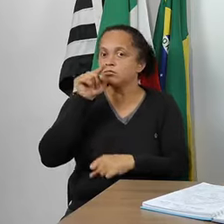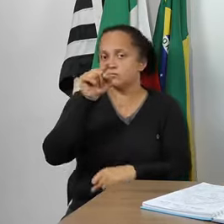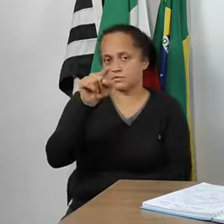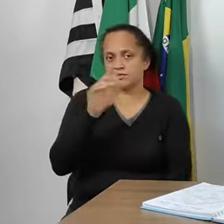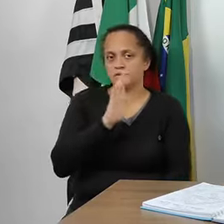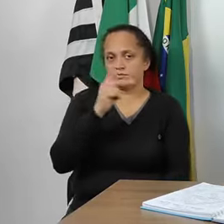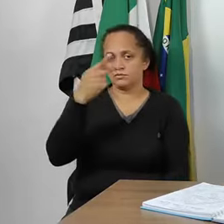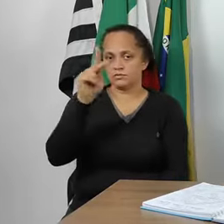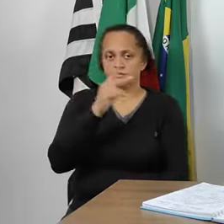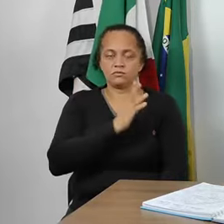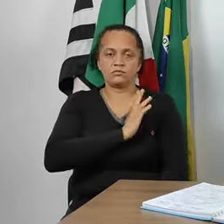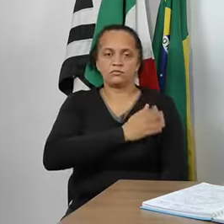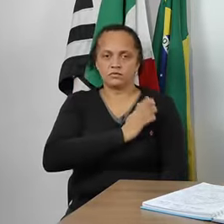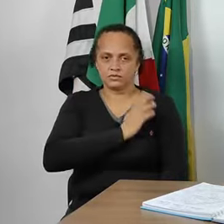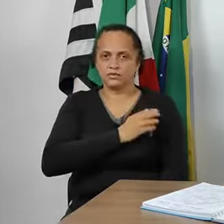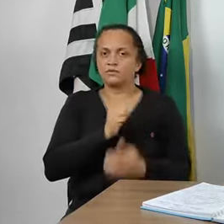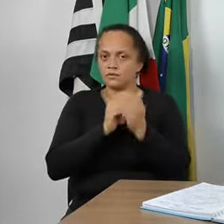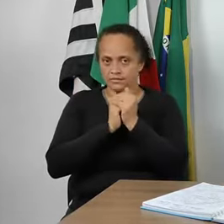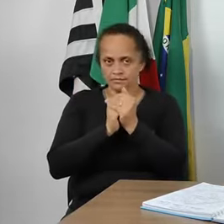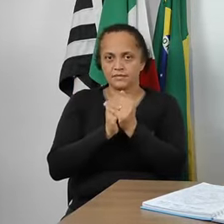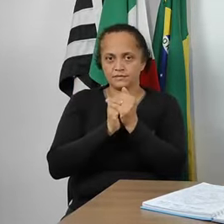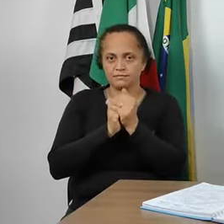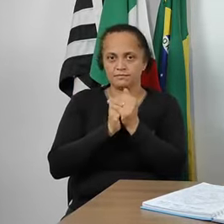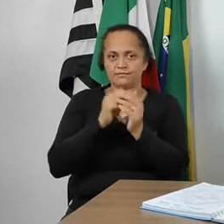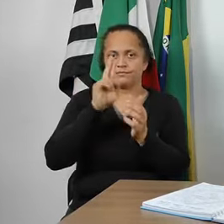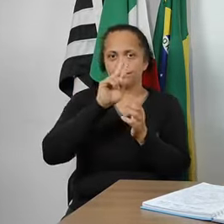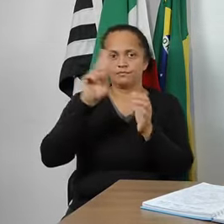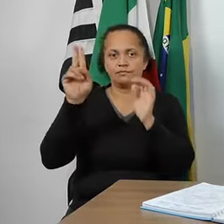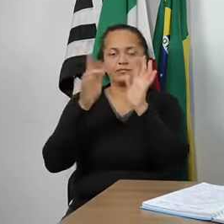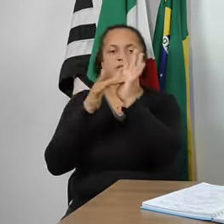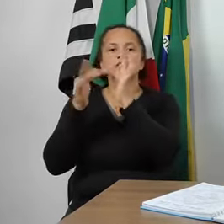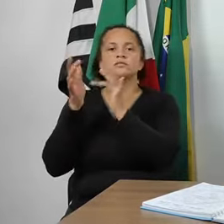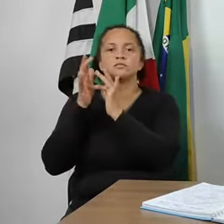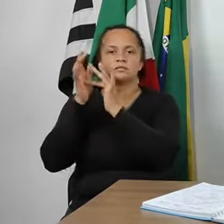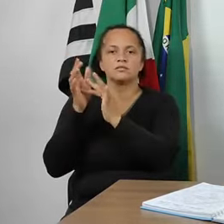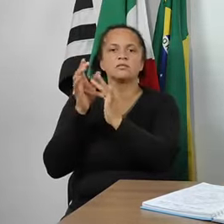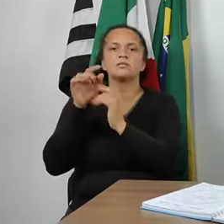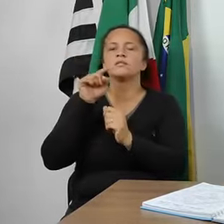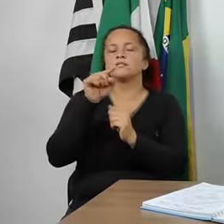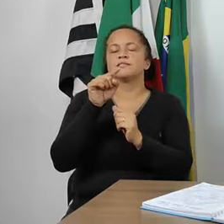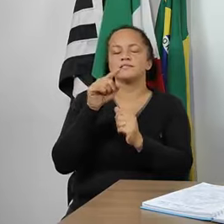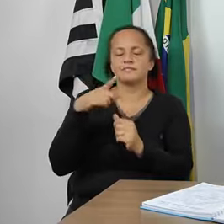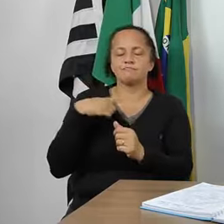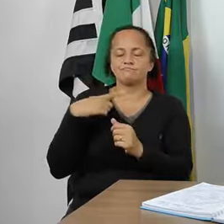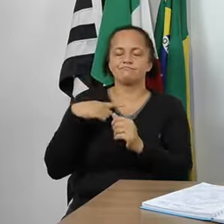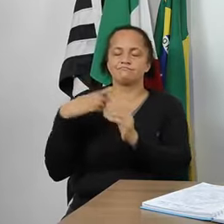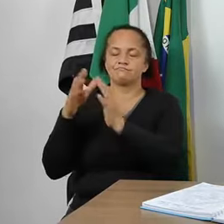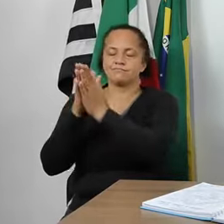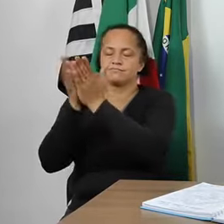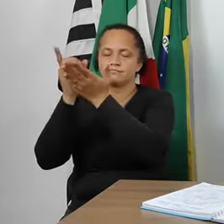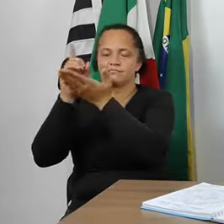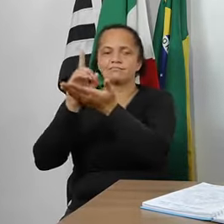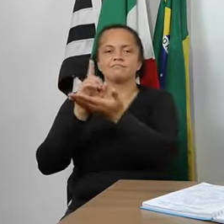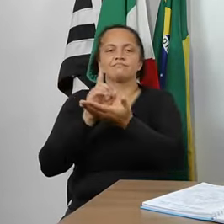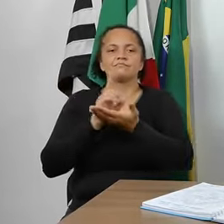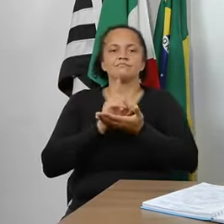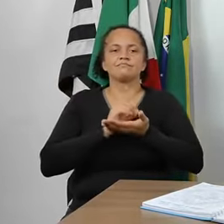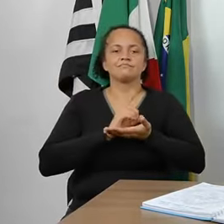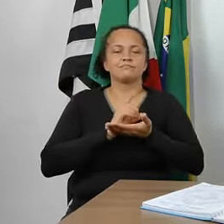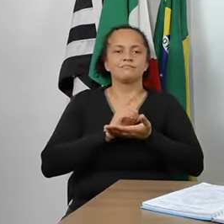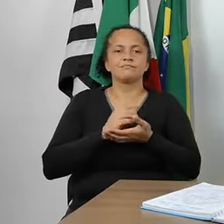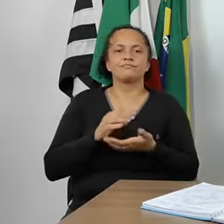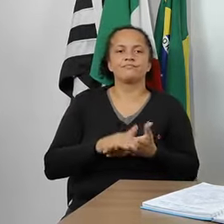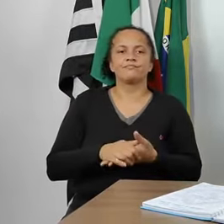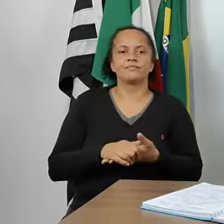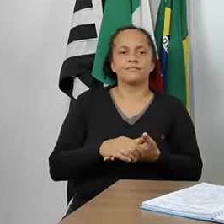Amém? Em nome de Jesus, que você fique com essa palavra. Nós vamos orar. Antes de orarmos, eu